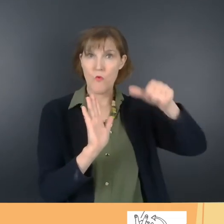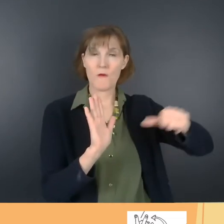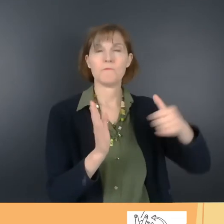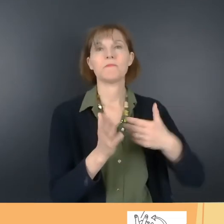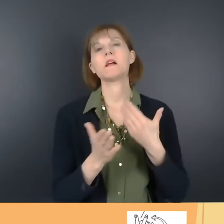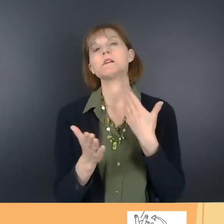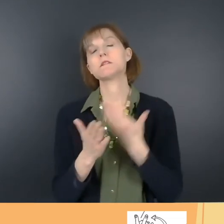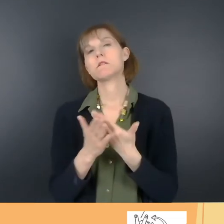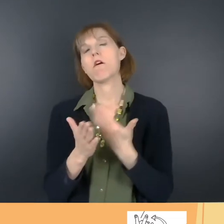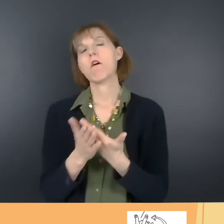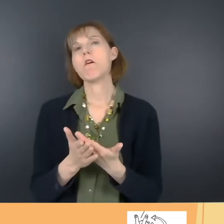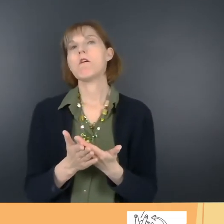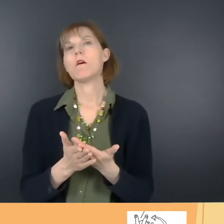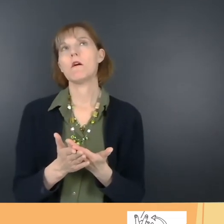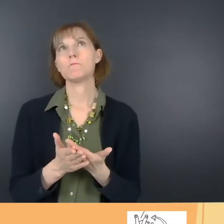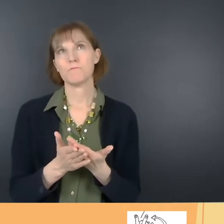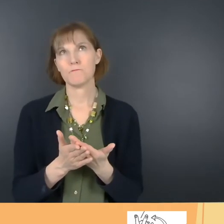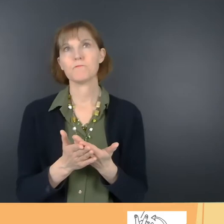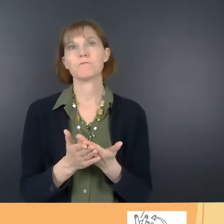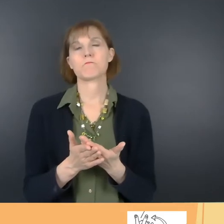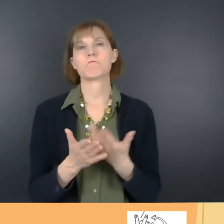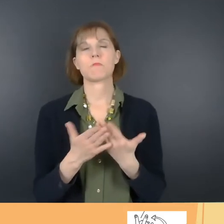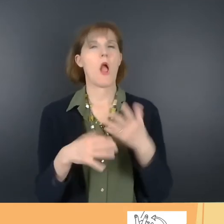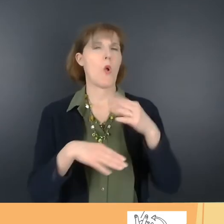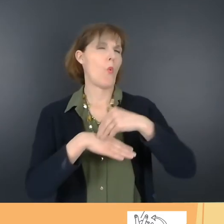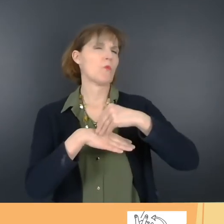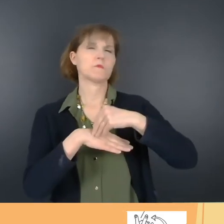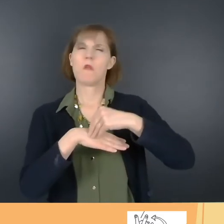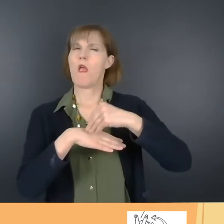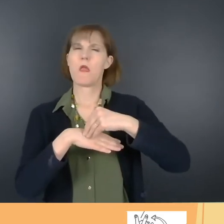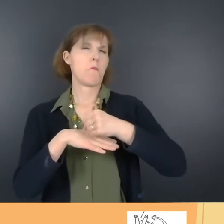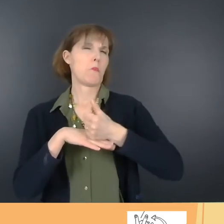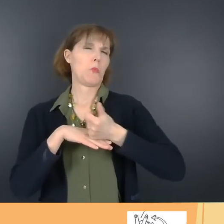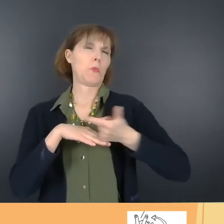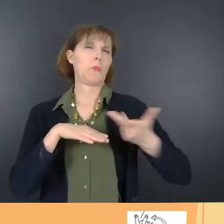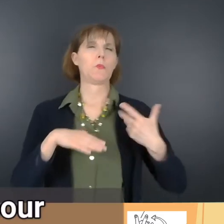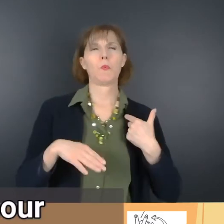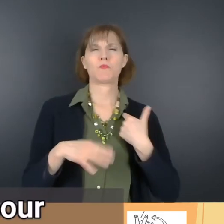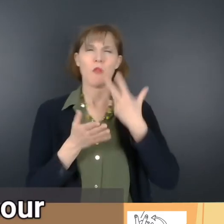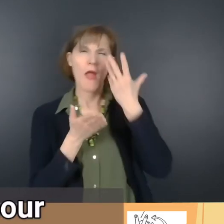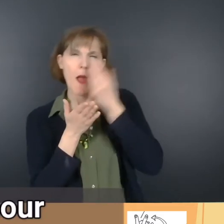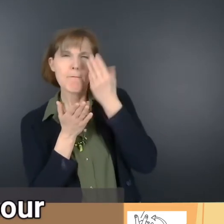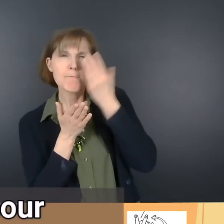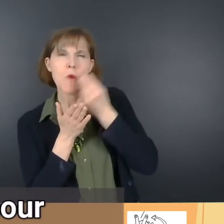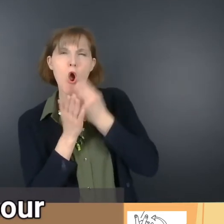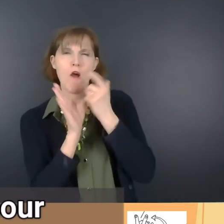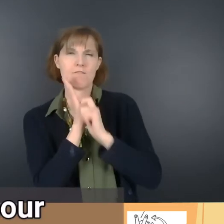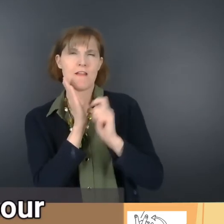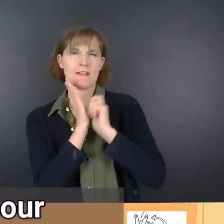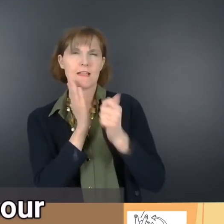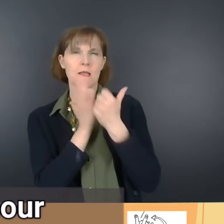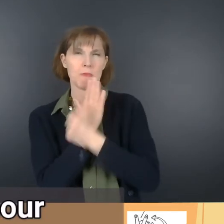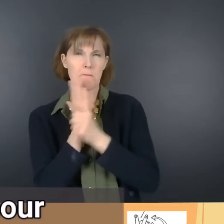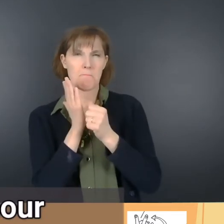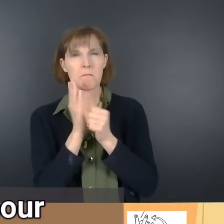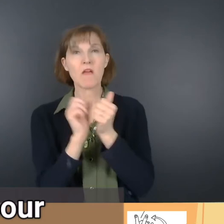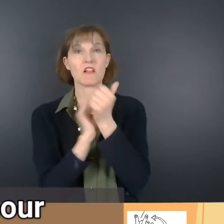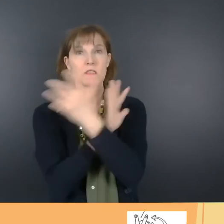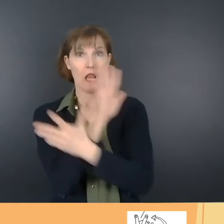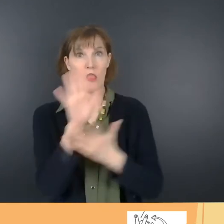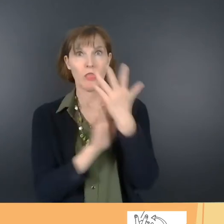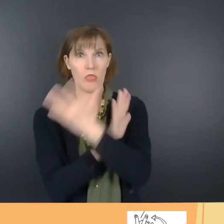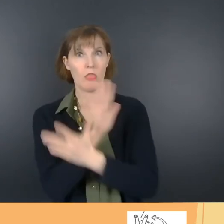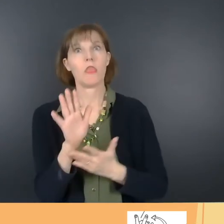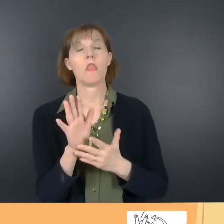avec 5 euros par mois. C'est vraiment des conseils pour apprendre des versets